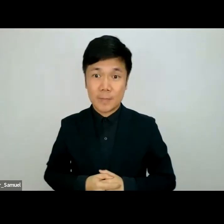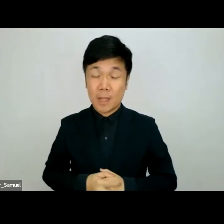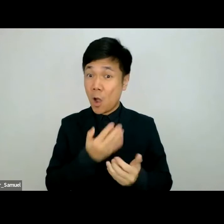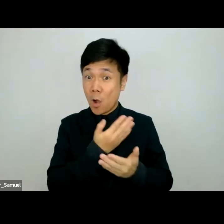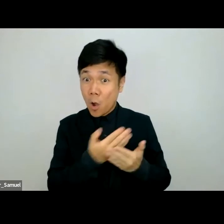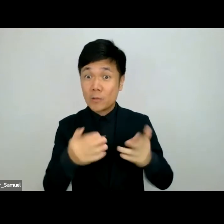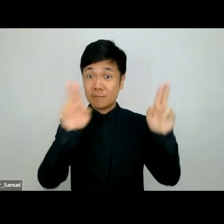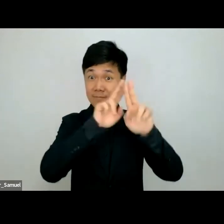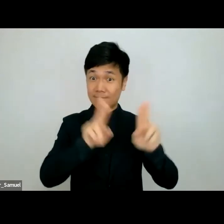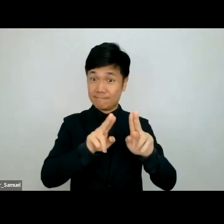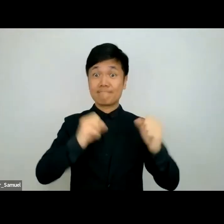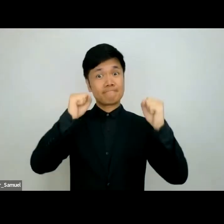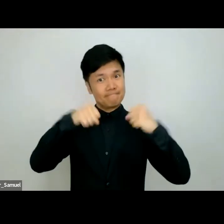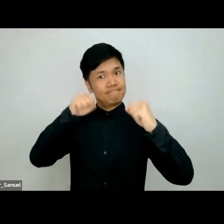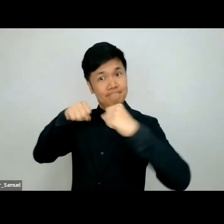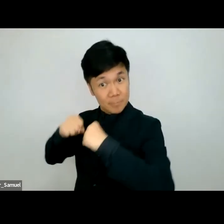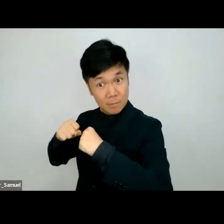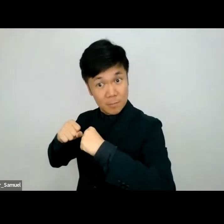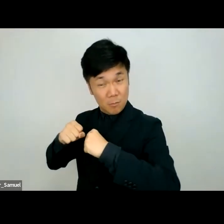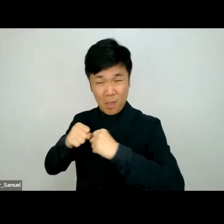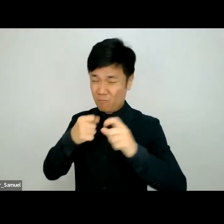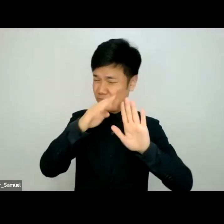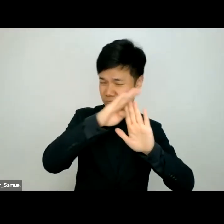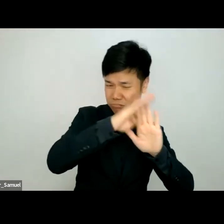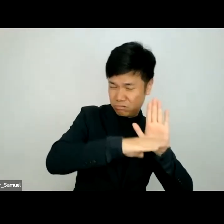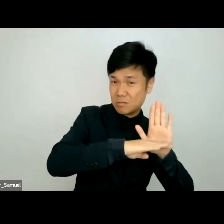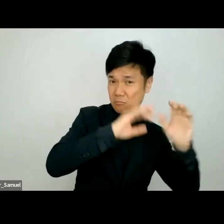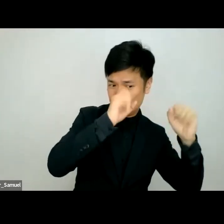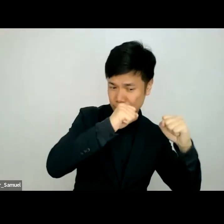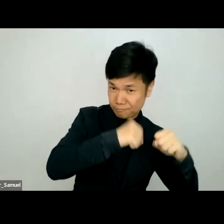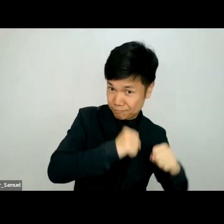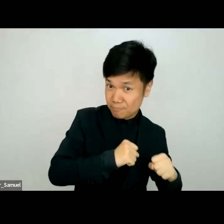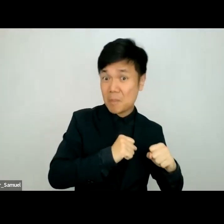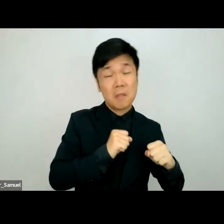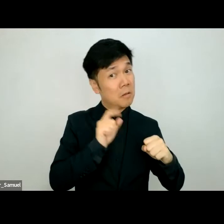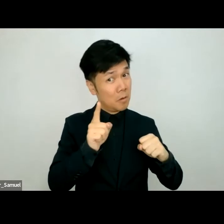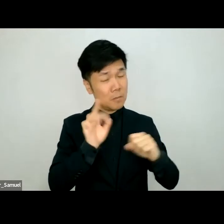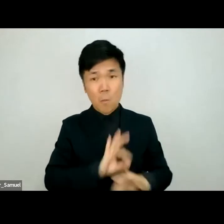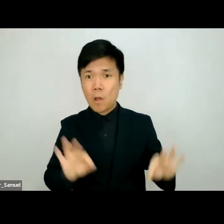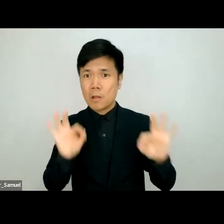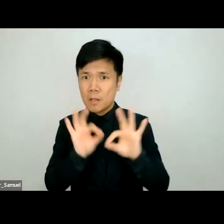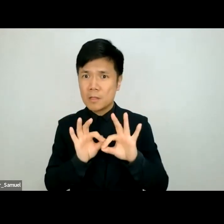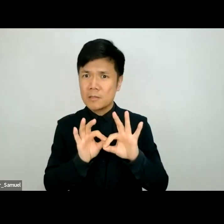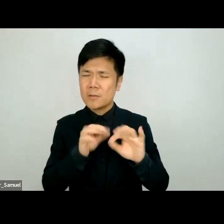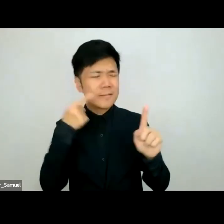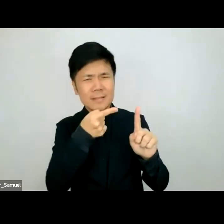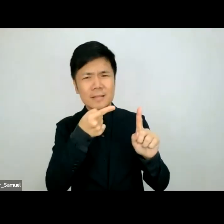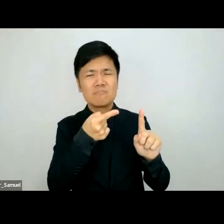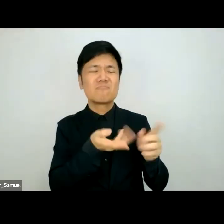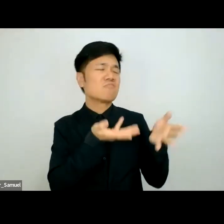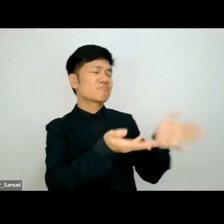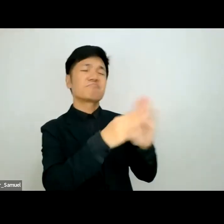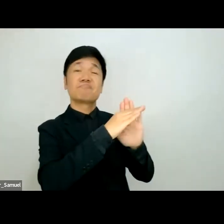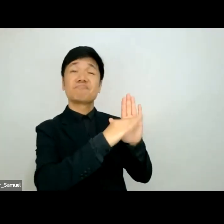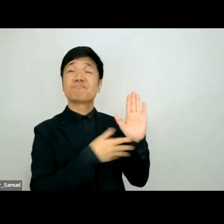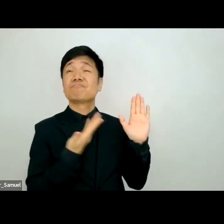de Paris. Ces accords ne seraient sans sens si nous n'examinons pas la mise en